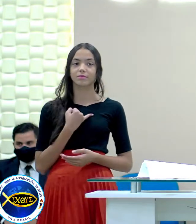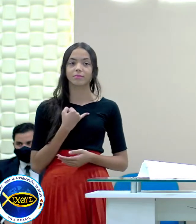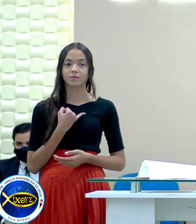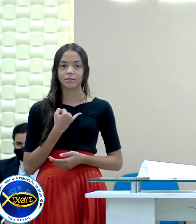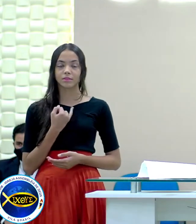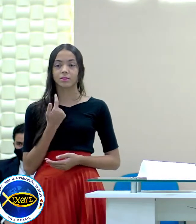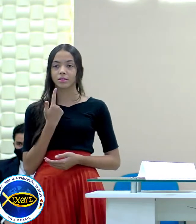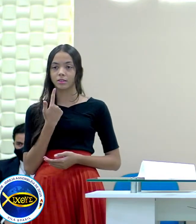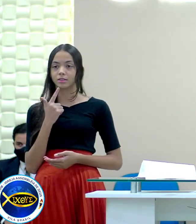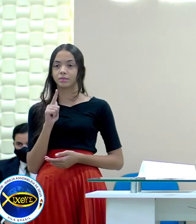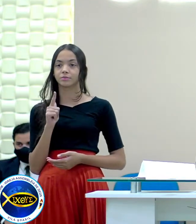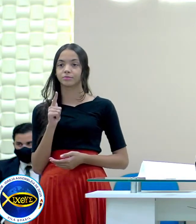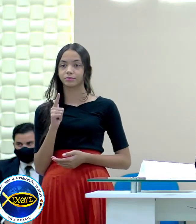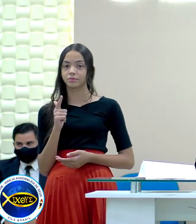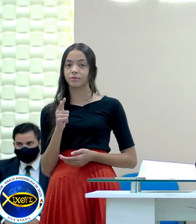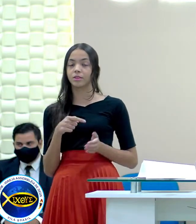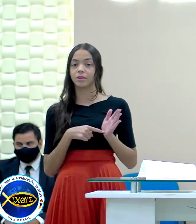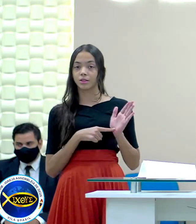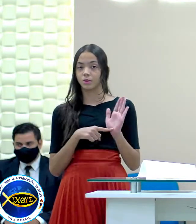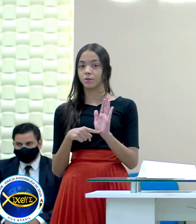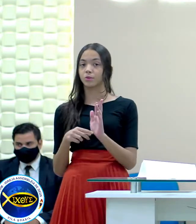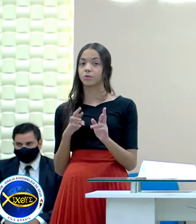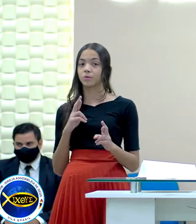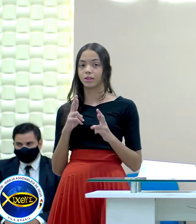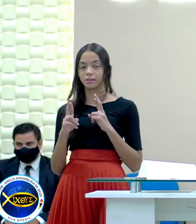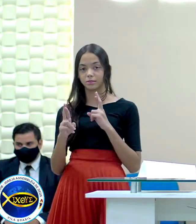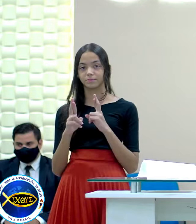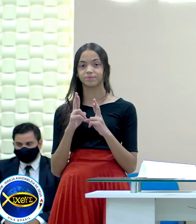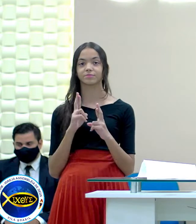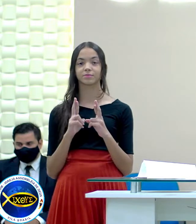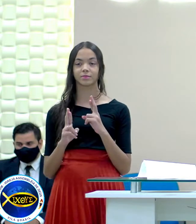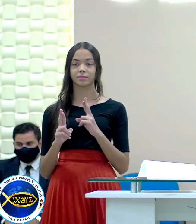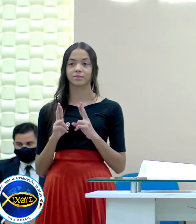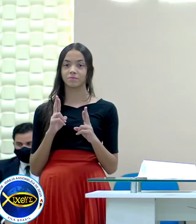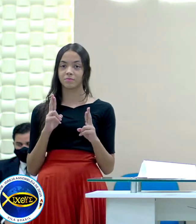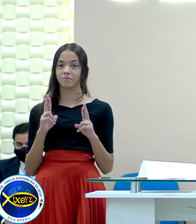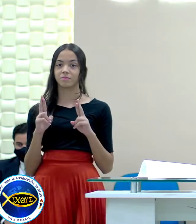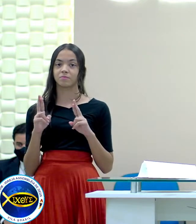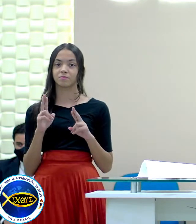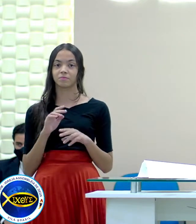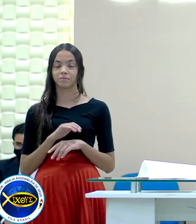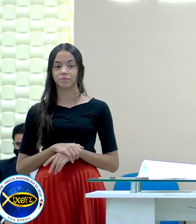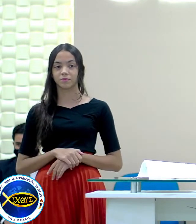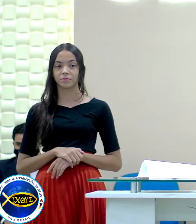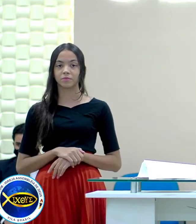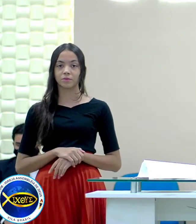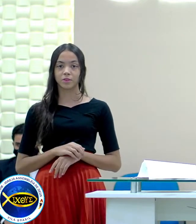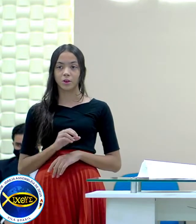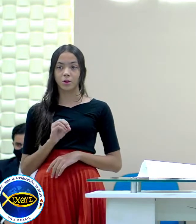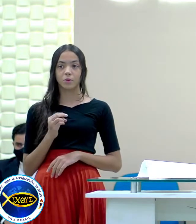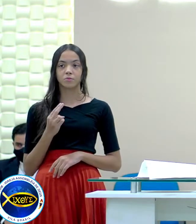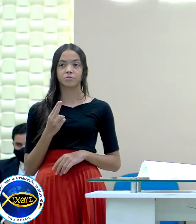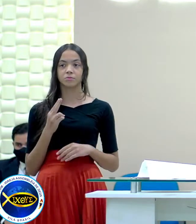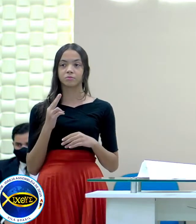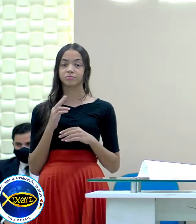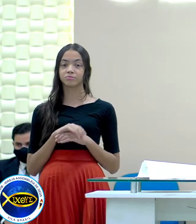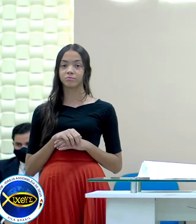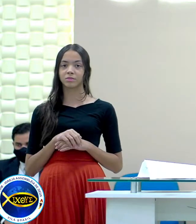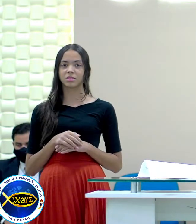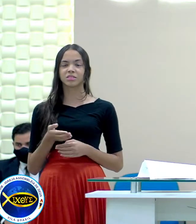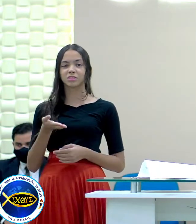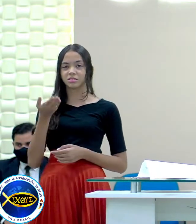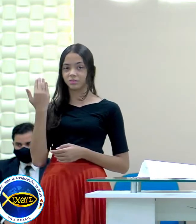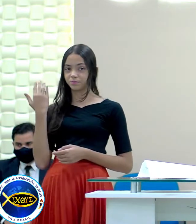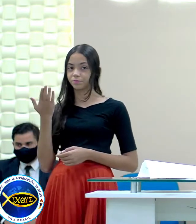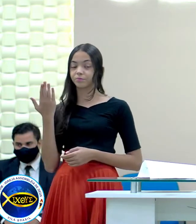retrata um relacionamento nos termos ou nos moldes da época, onde o